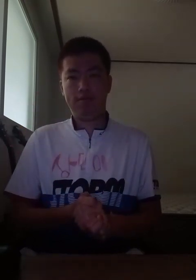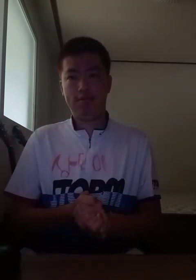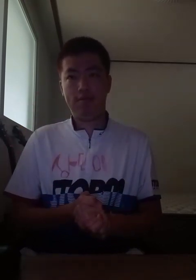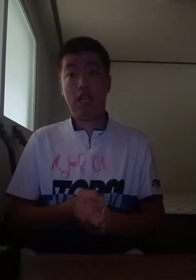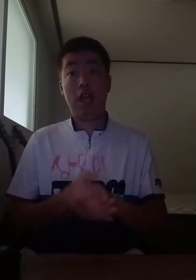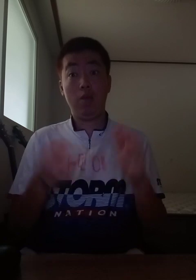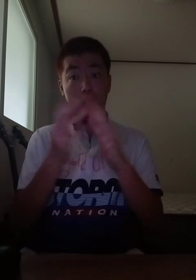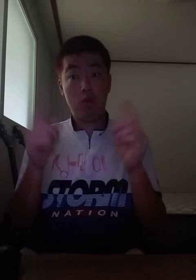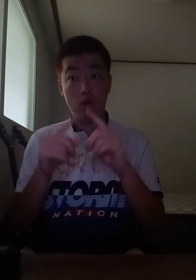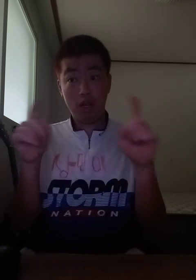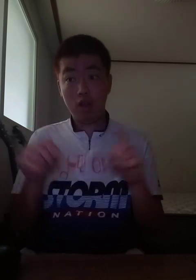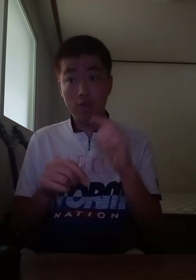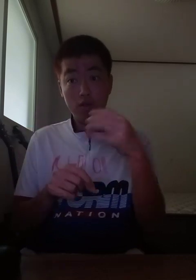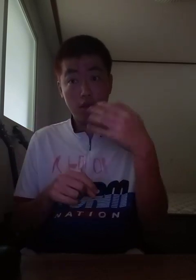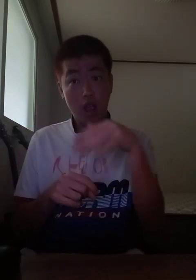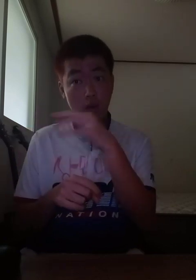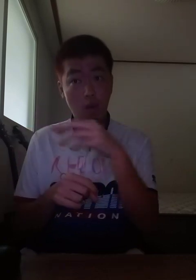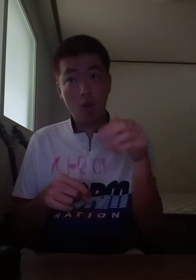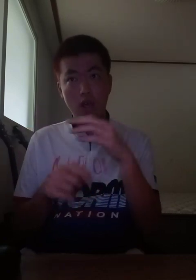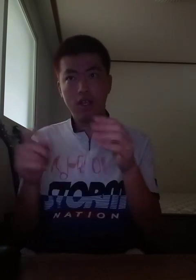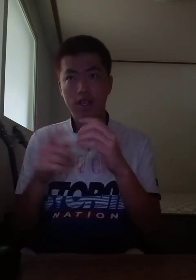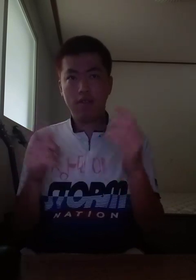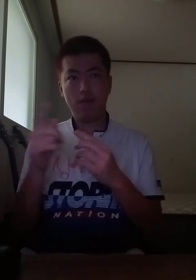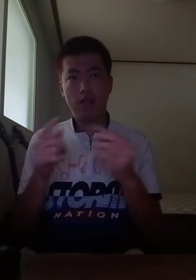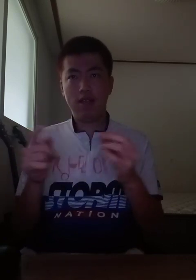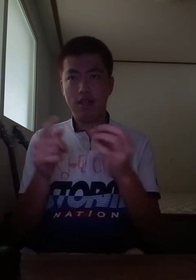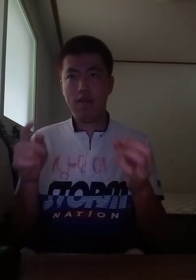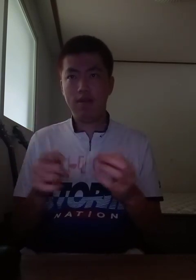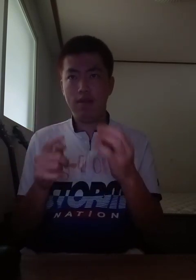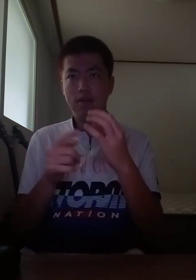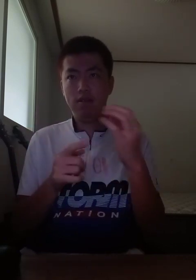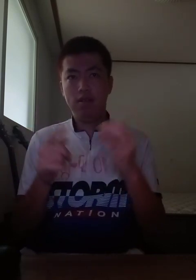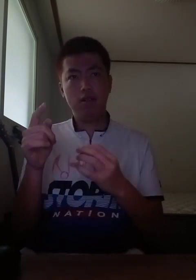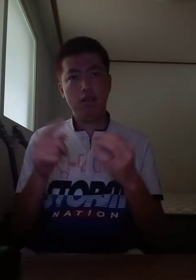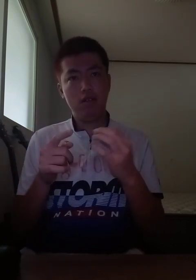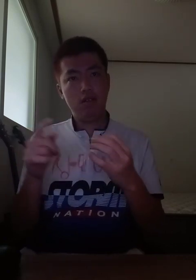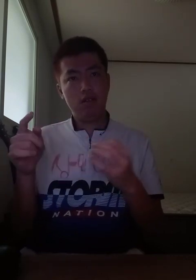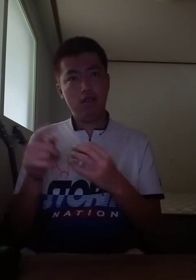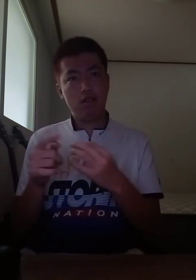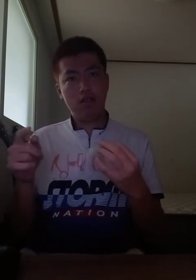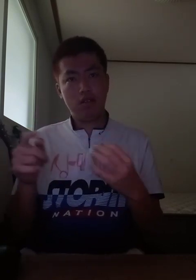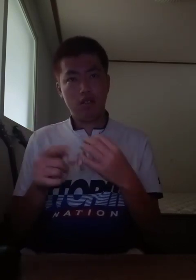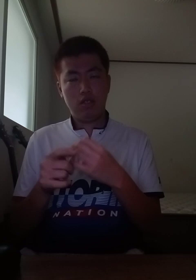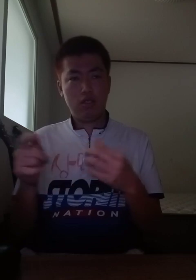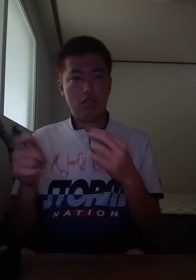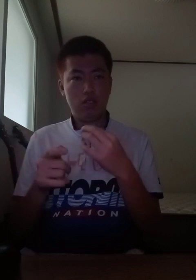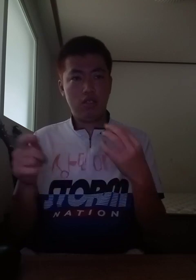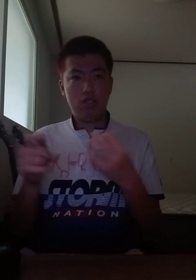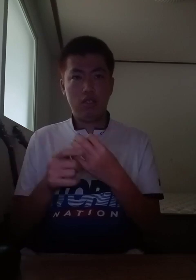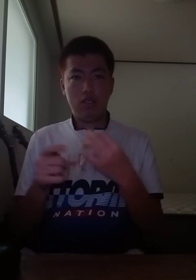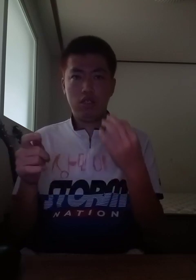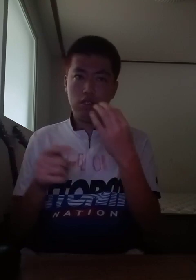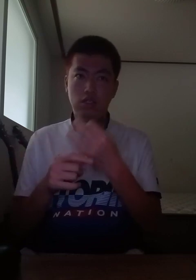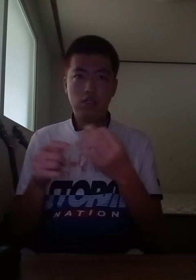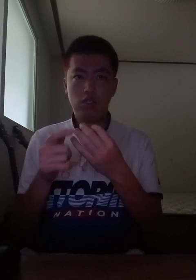며칠 전 온라인 커뮤니티 등을 통해서 화제가 됐던 한 장의 사진입니다. 이 사진 속을 보시면 건물 옥상에 쓰레기 더미가 수북하게